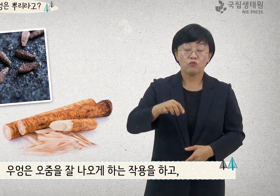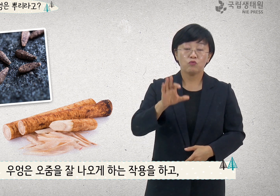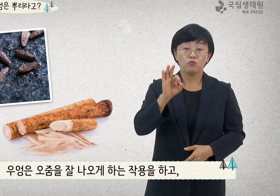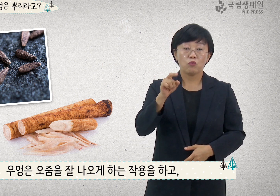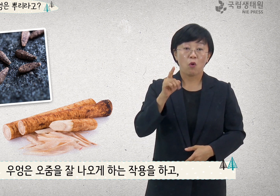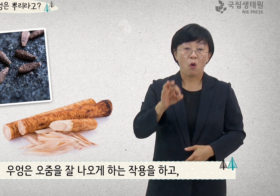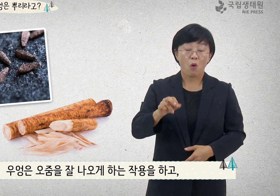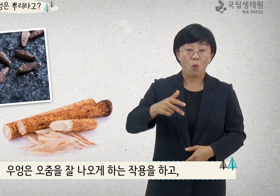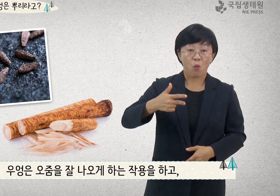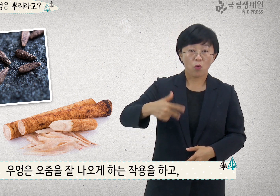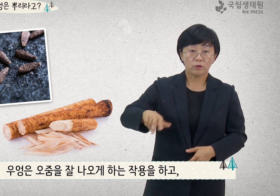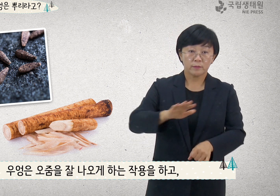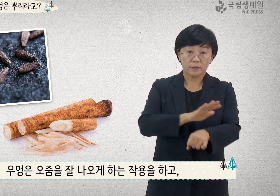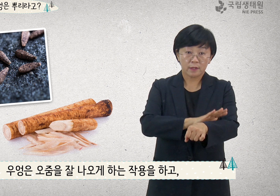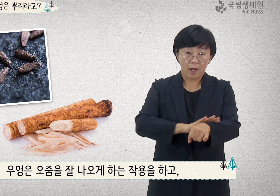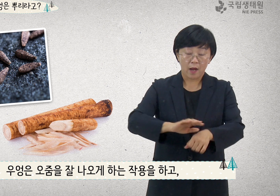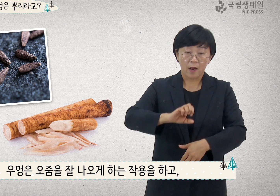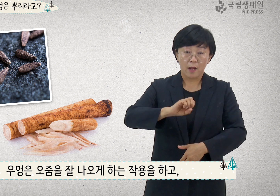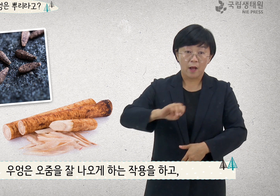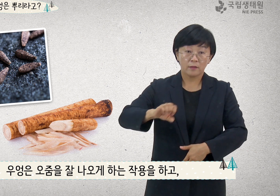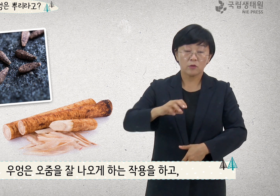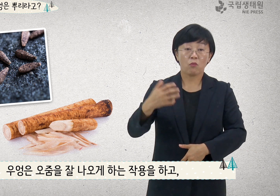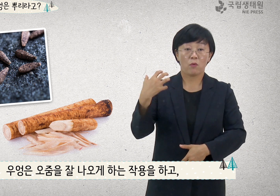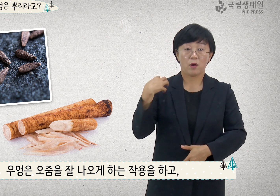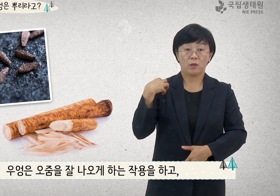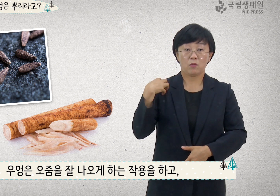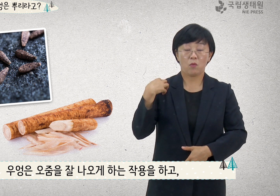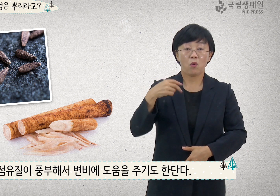우엉은 오줌을 잘 나오게 하는 작용을 하고